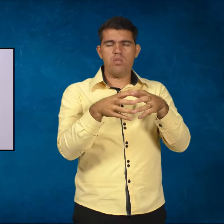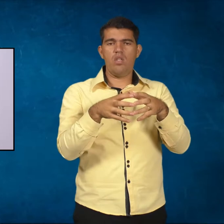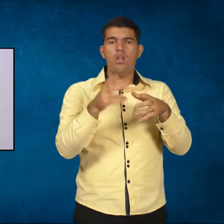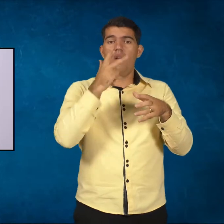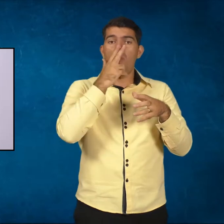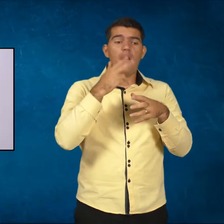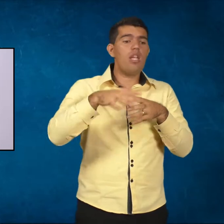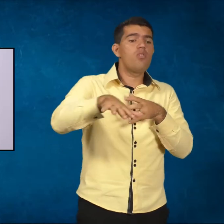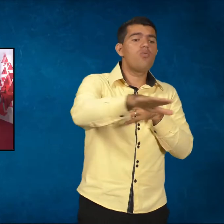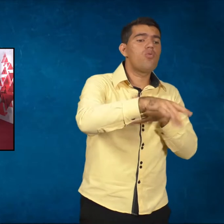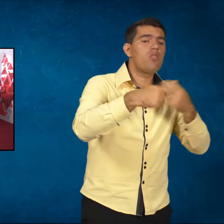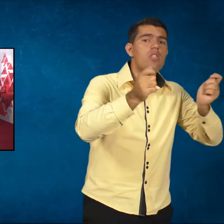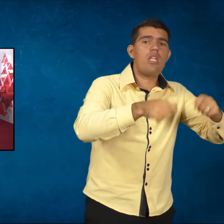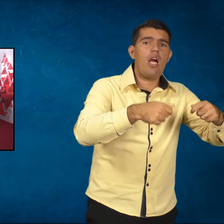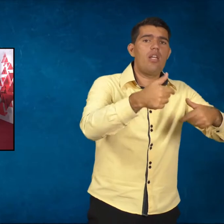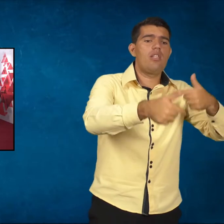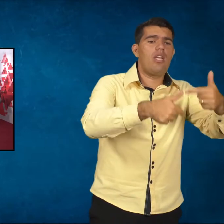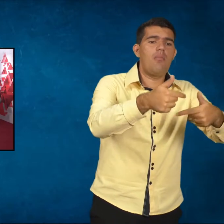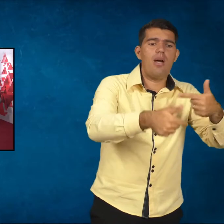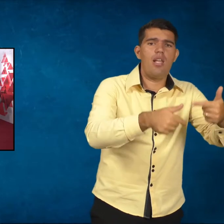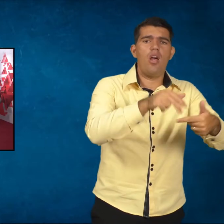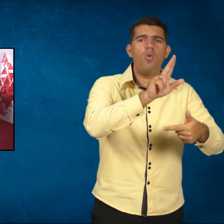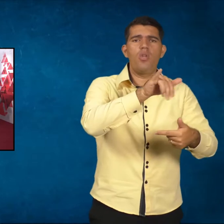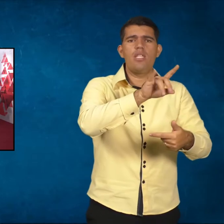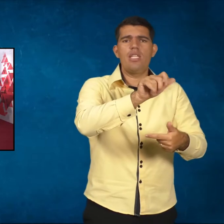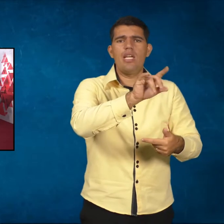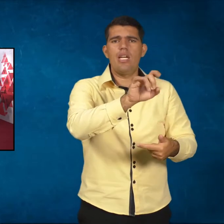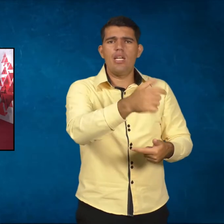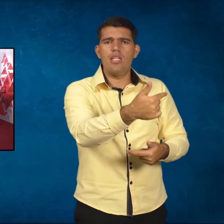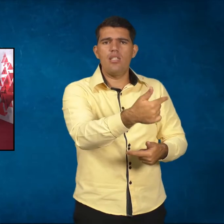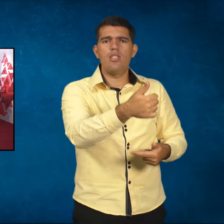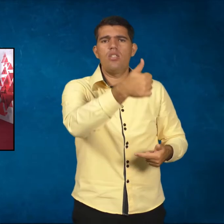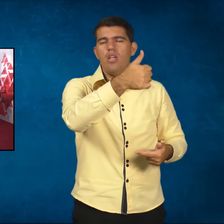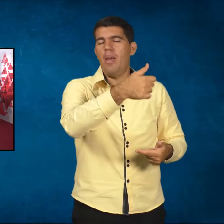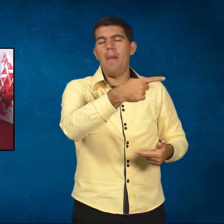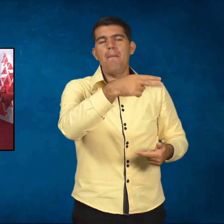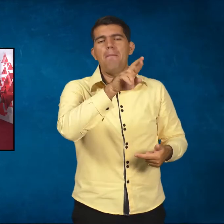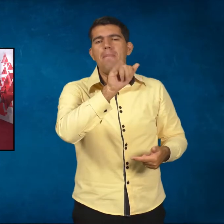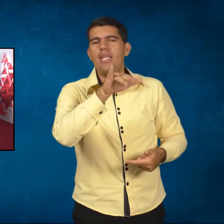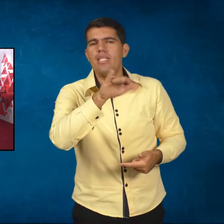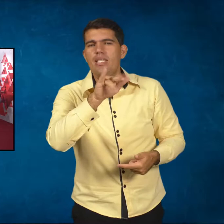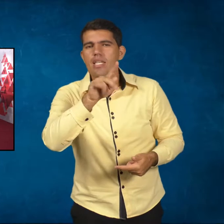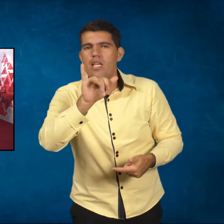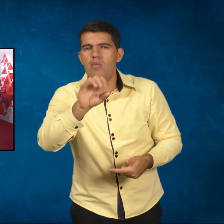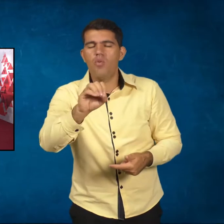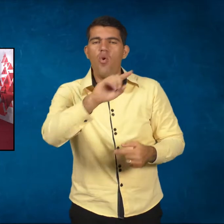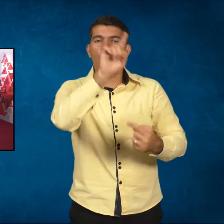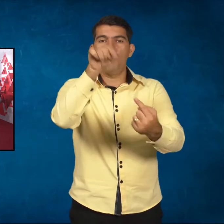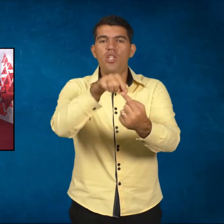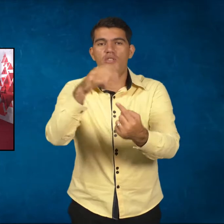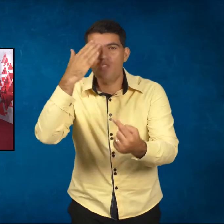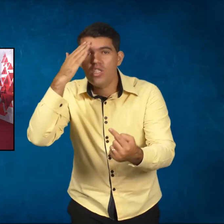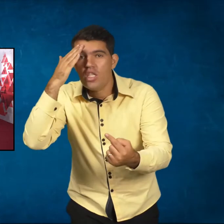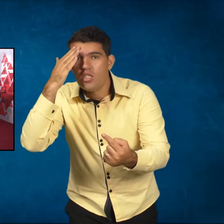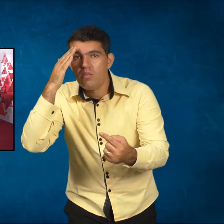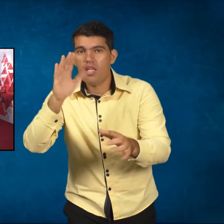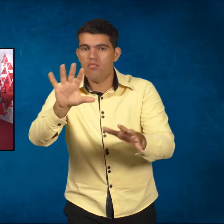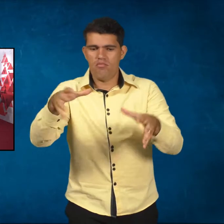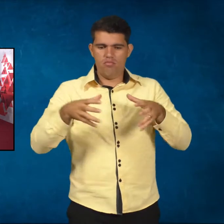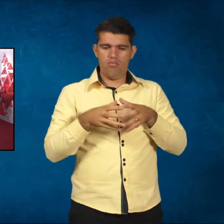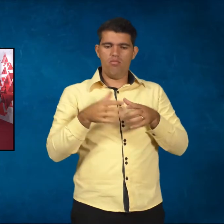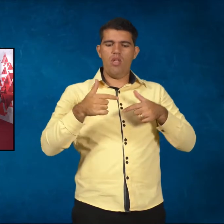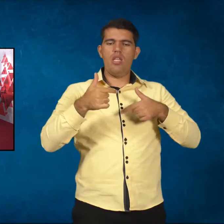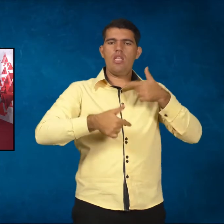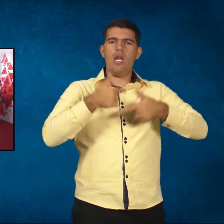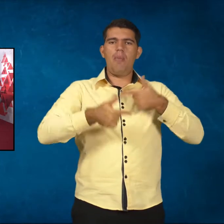abandonamos a possibilidade de trabalhar com a unidade de princípios e de objetivos de entendimento para trabalhar com a